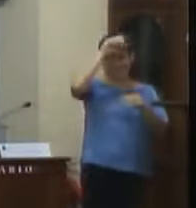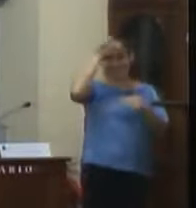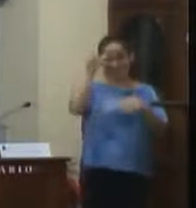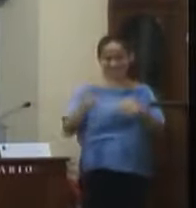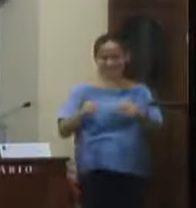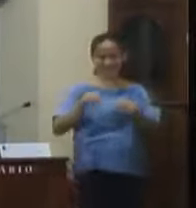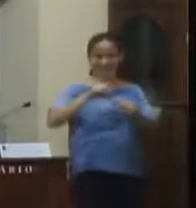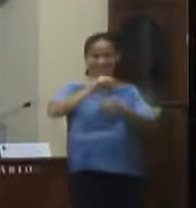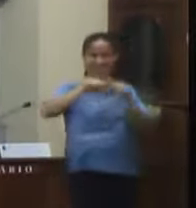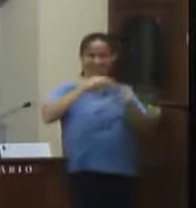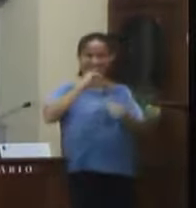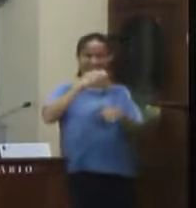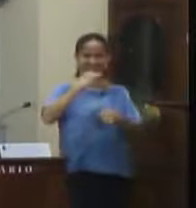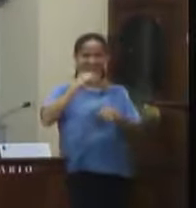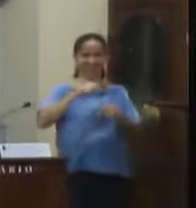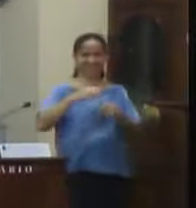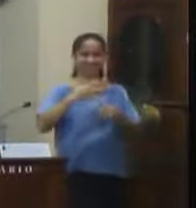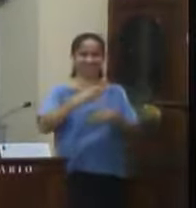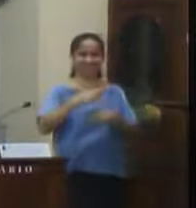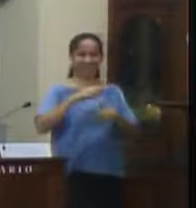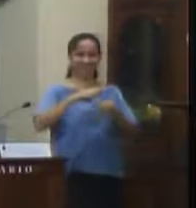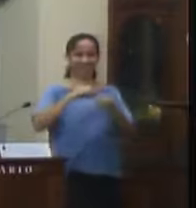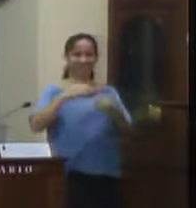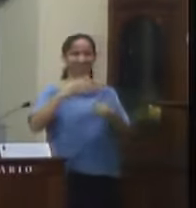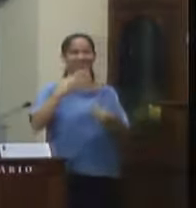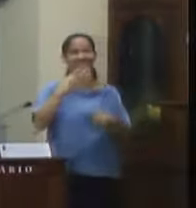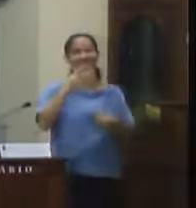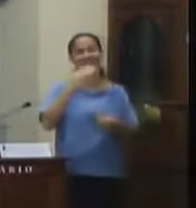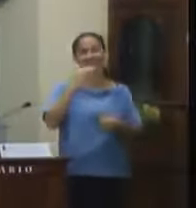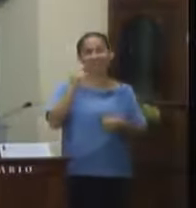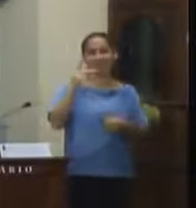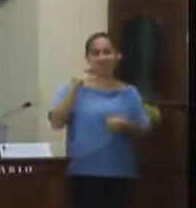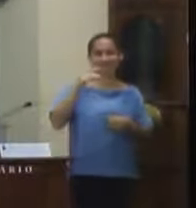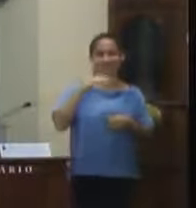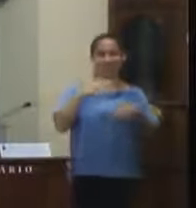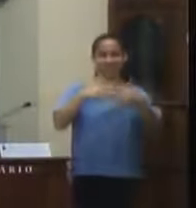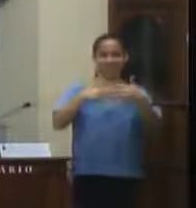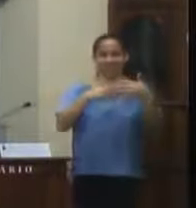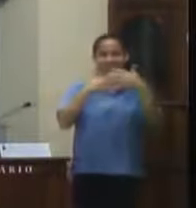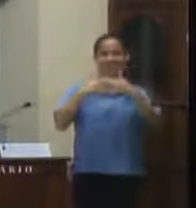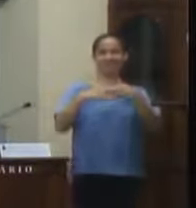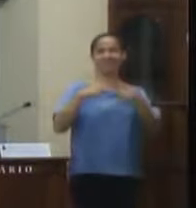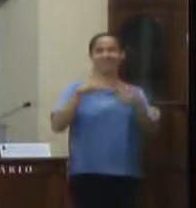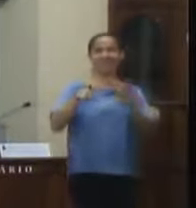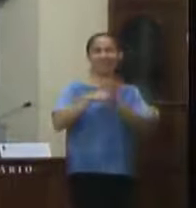Altera o inciso 4º, artigo 4º, do capítulo do Sistema de Transportes, da lei número